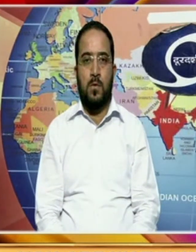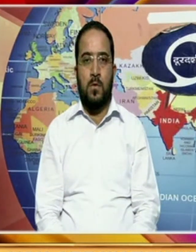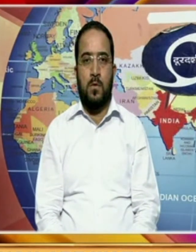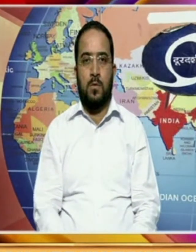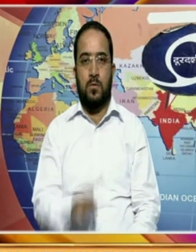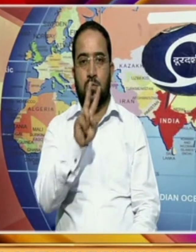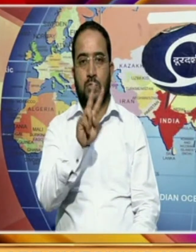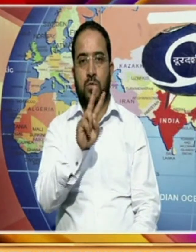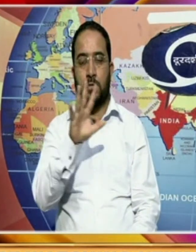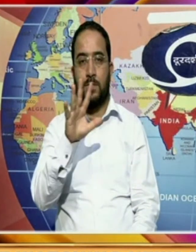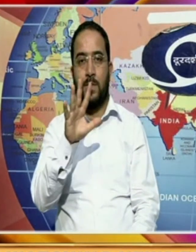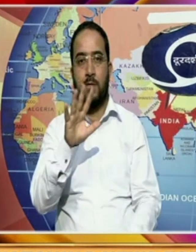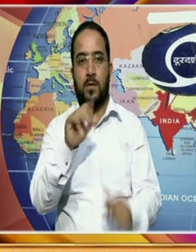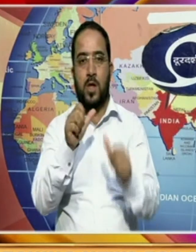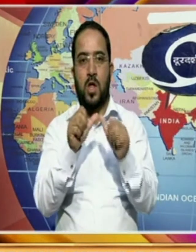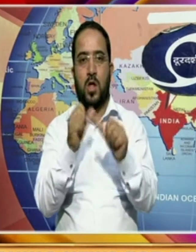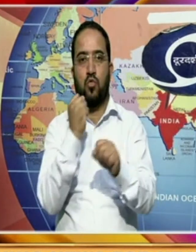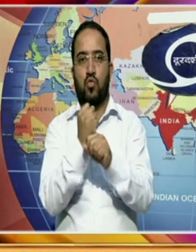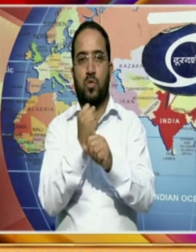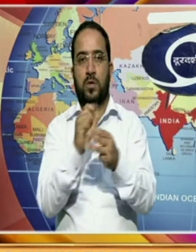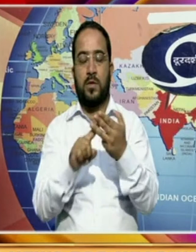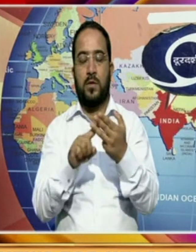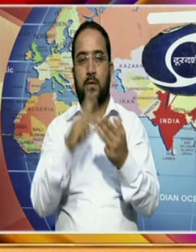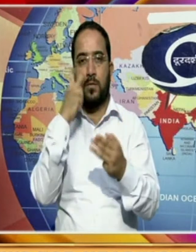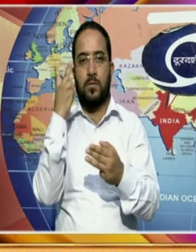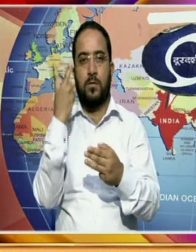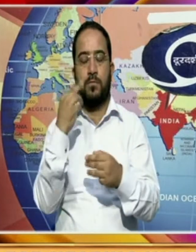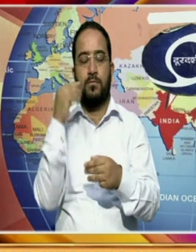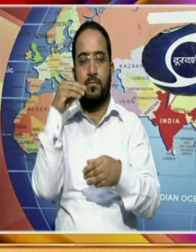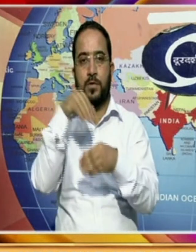25 अगस्त को इस मुल्क का दौरा करेंगे।